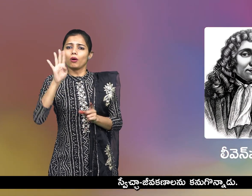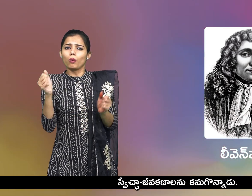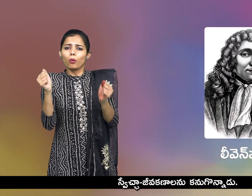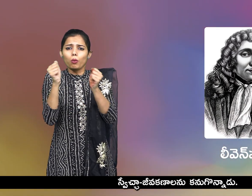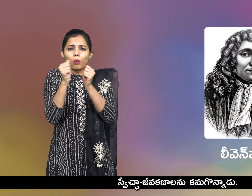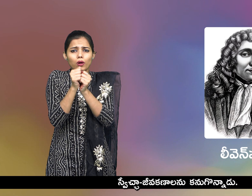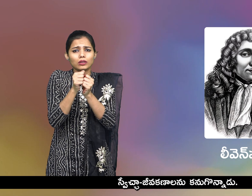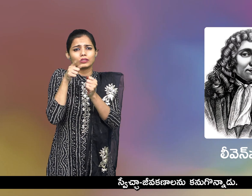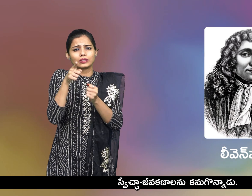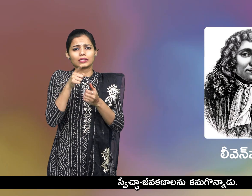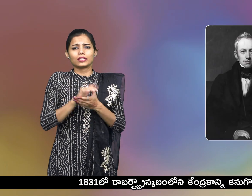కణాలను కనుగొన్నాడు.